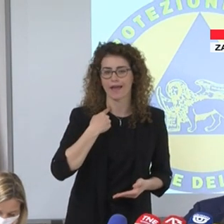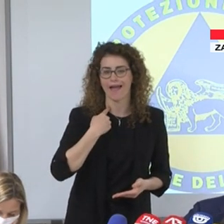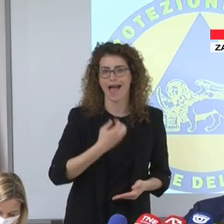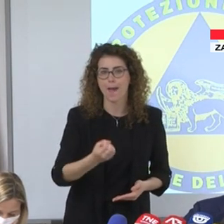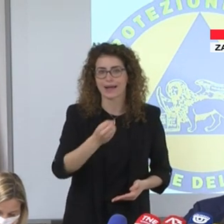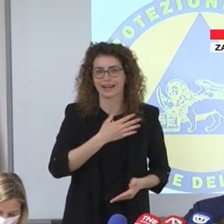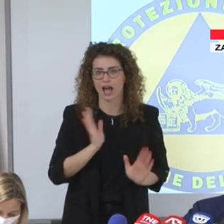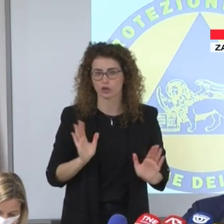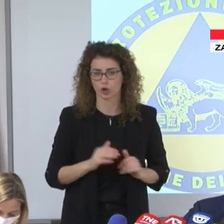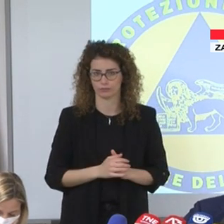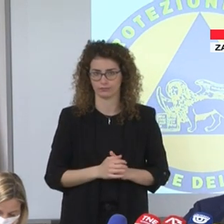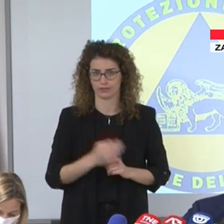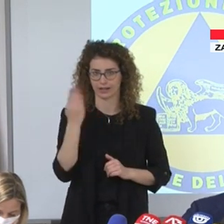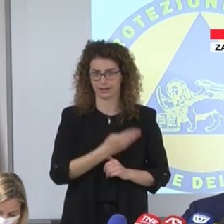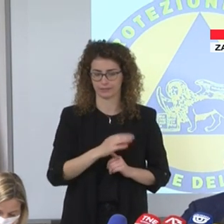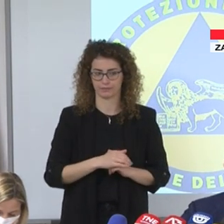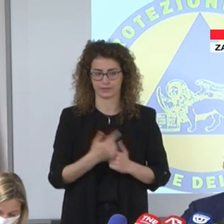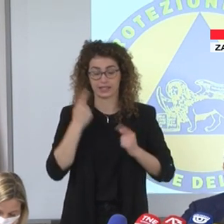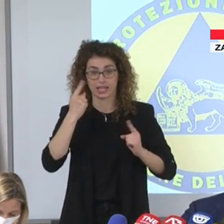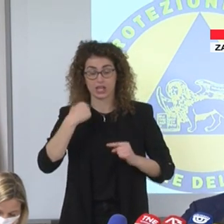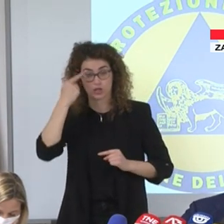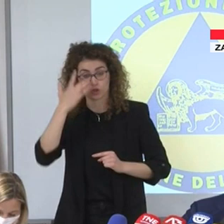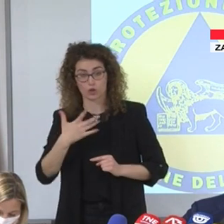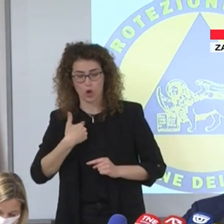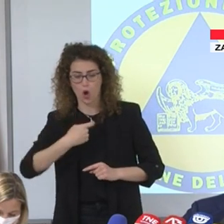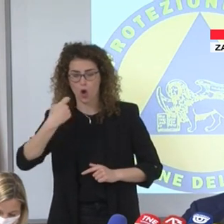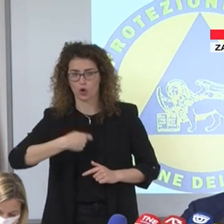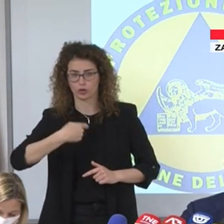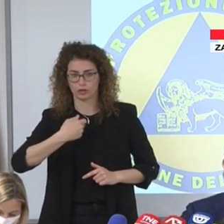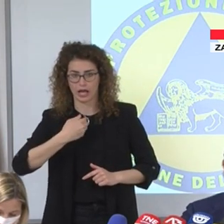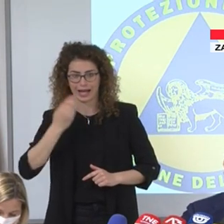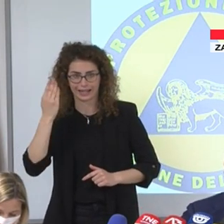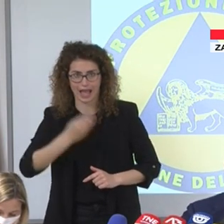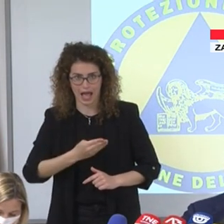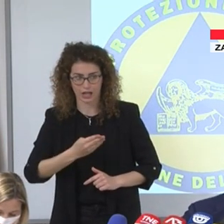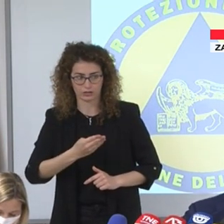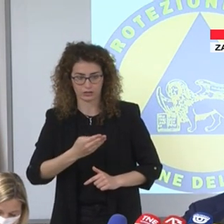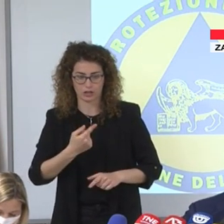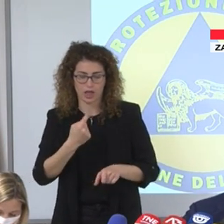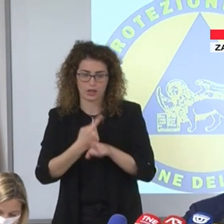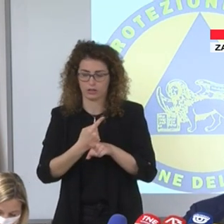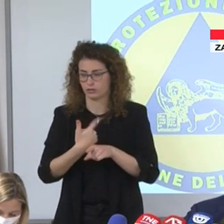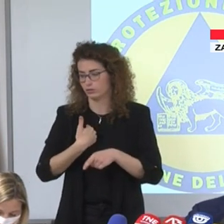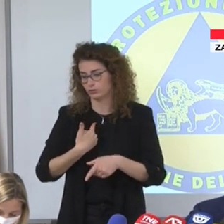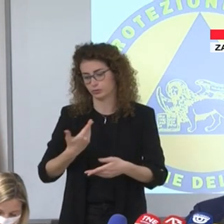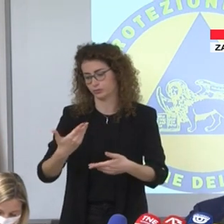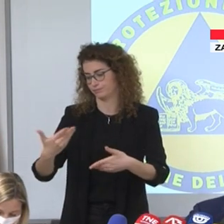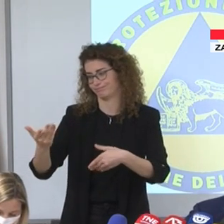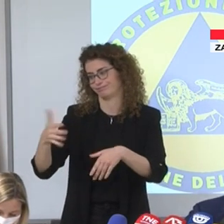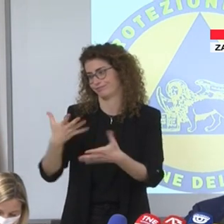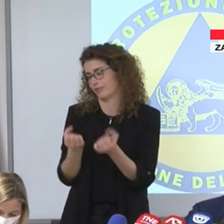reato. E se io sapessi che un governatore che commette un reato, dico ti prendi i tuoi stracci e vai a